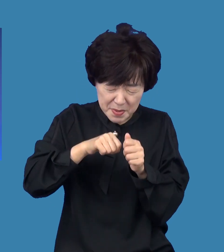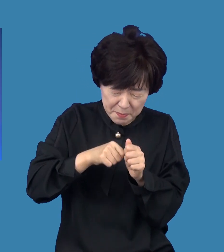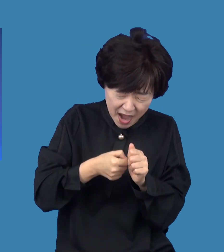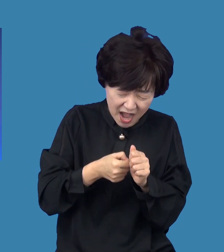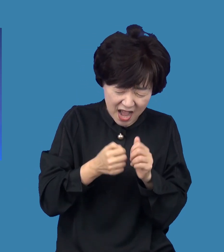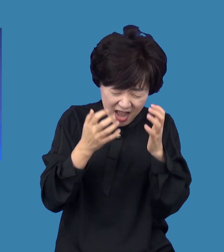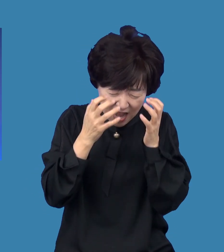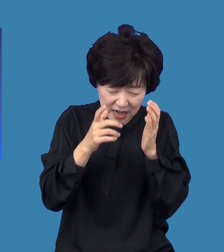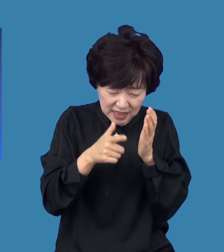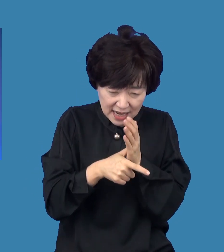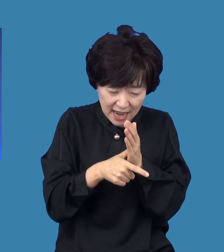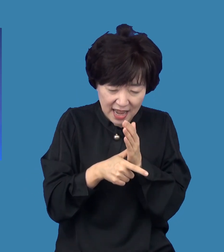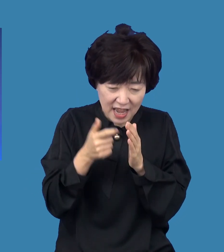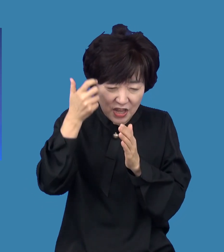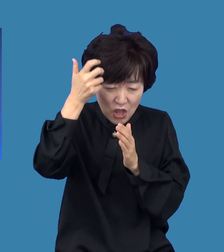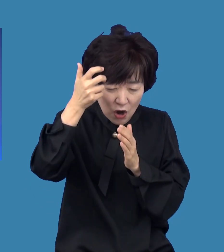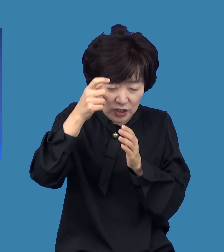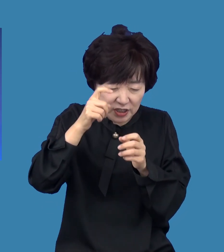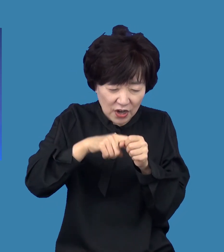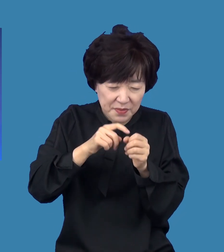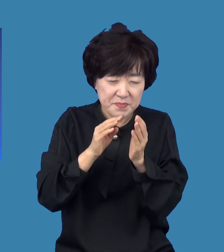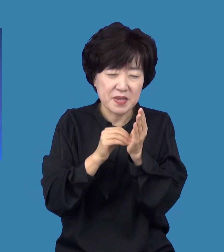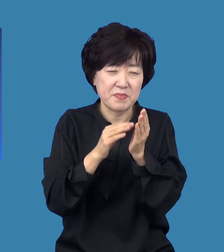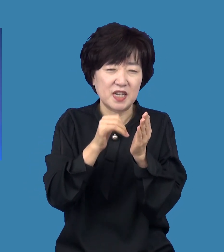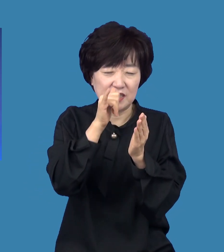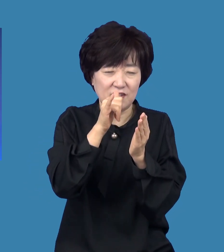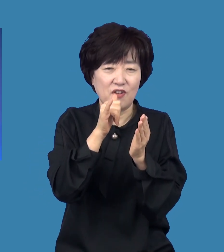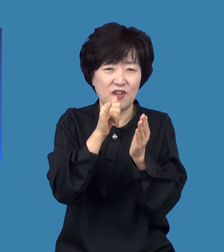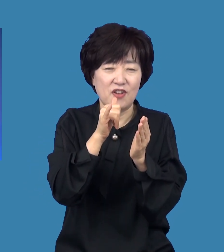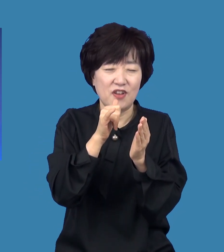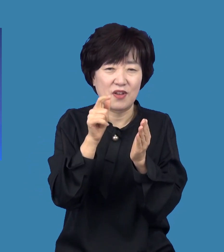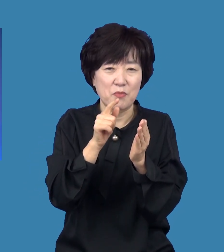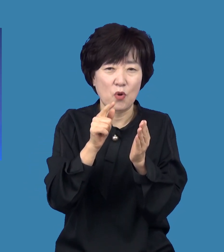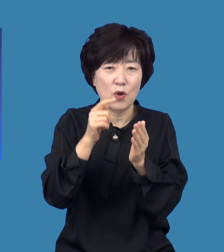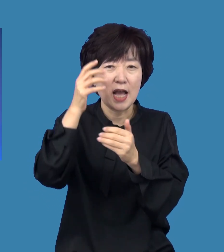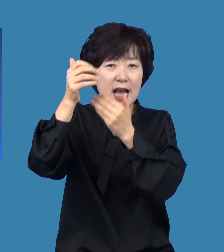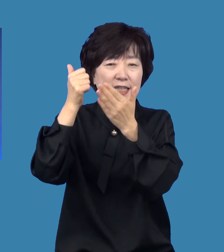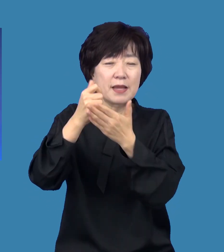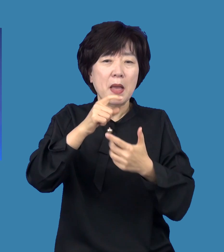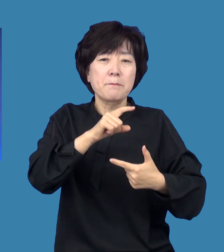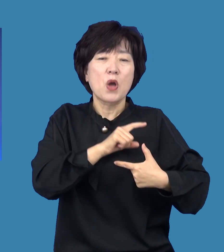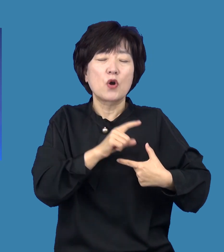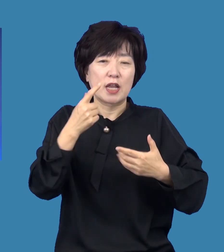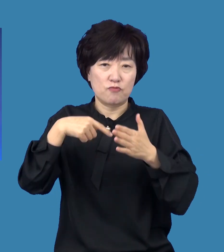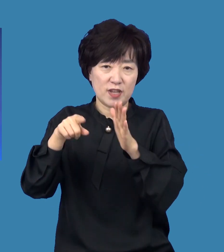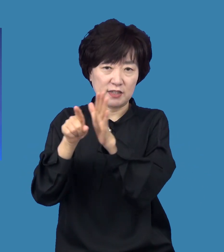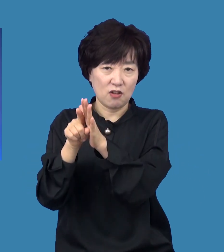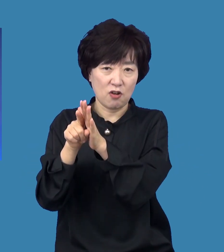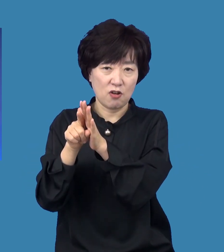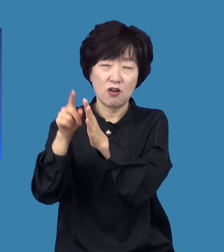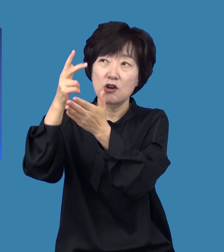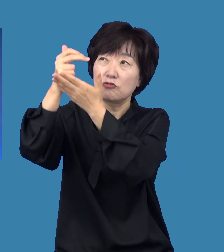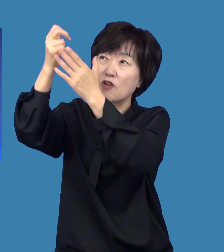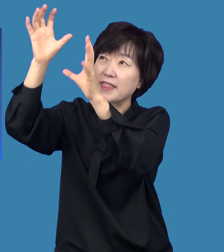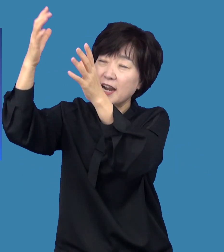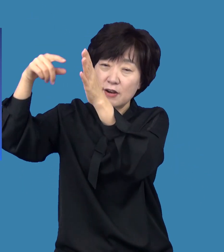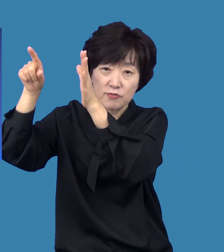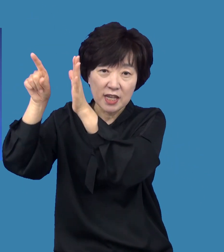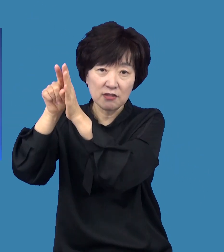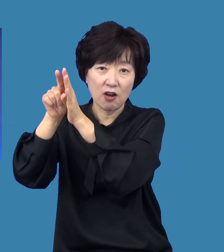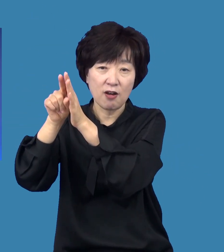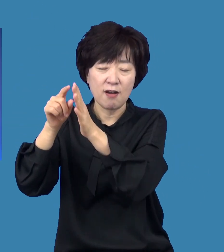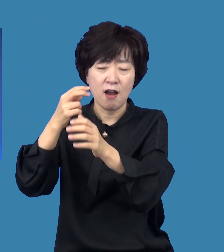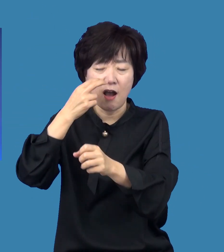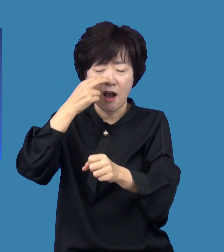영적인 비밀이 있습니다. 정말 우리가 하나님의 명예를 위해서 또 주의 나라를 위해서 억울한